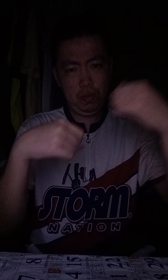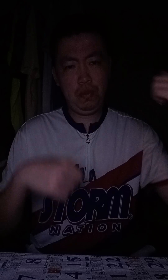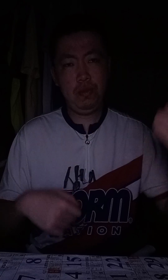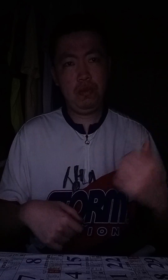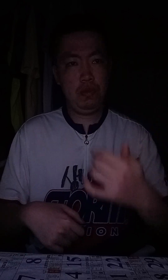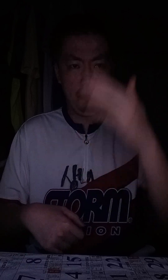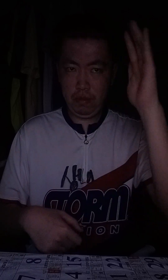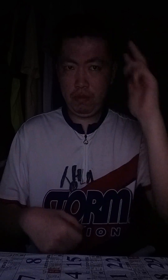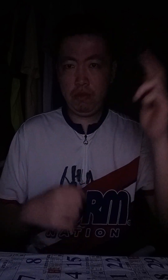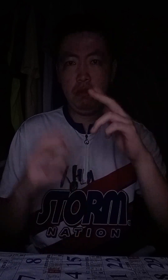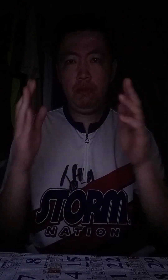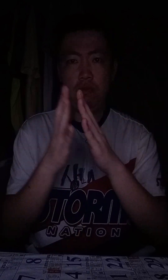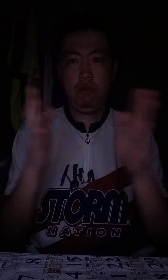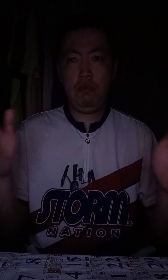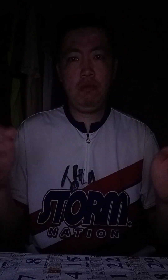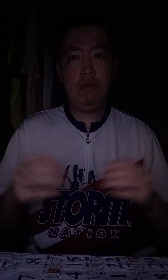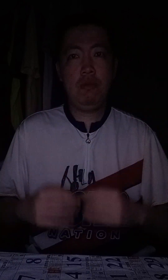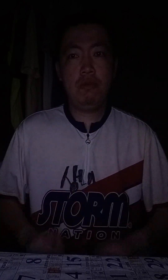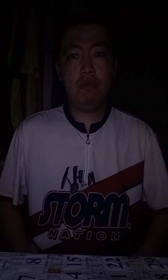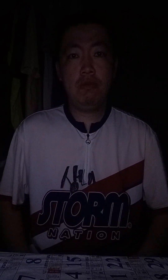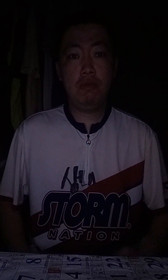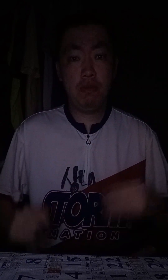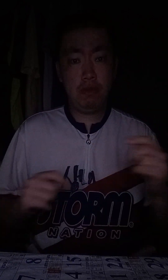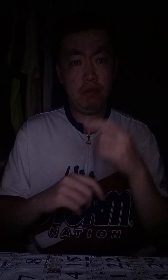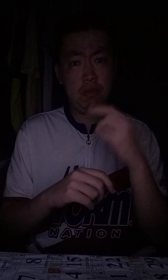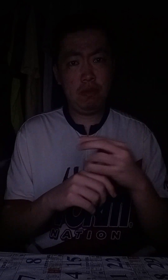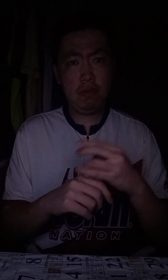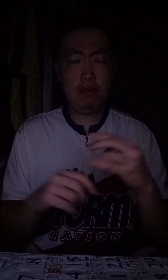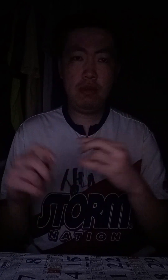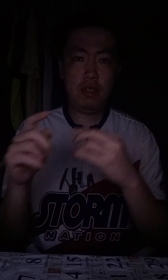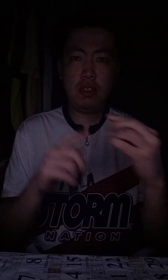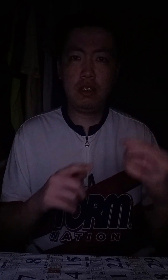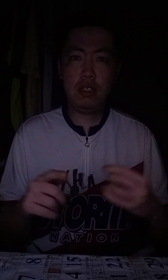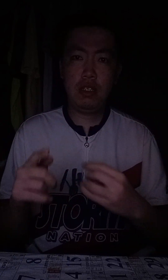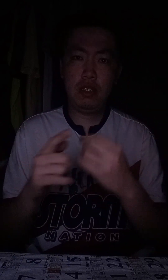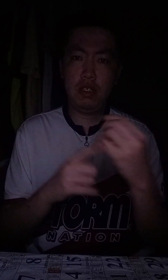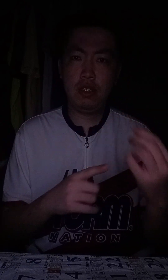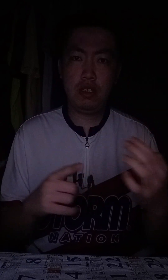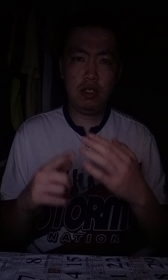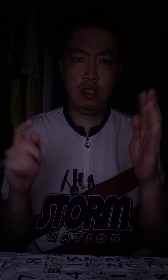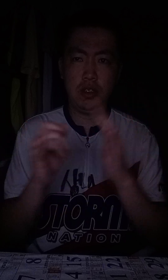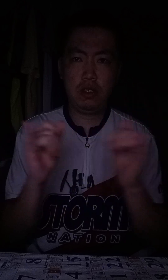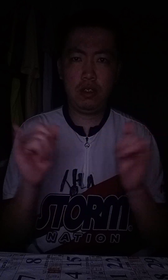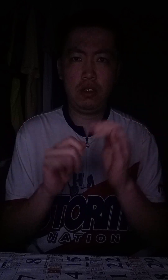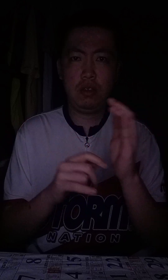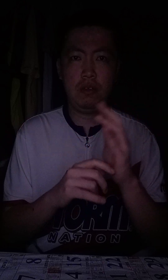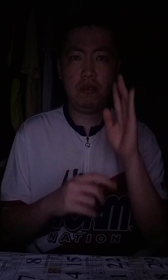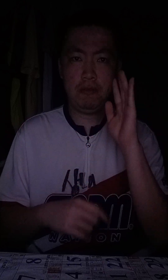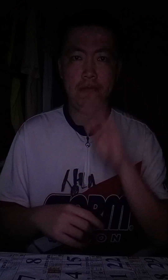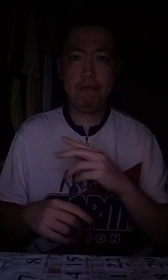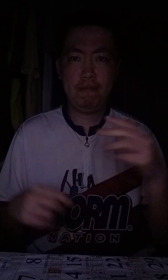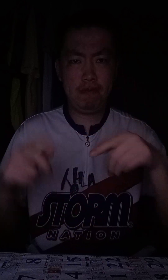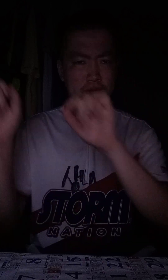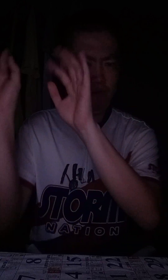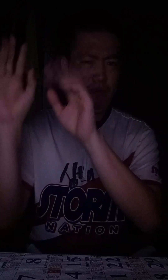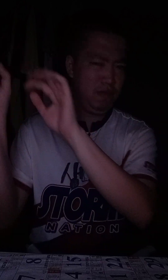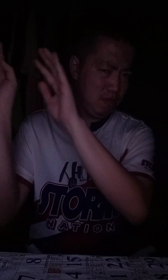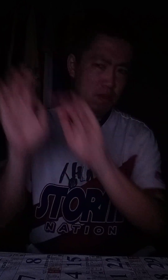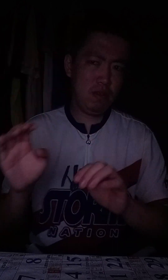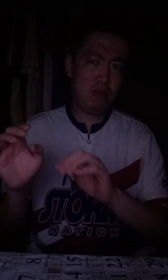사고가 났습니다. 버스 내부에는 승객이 없어 다행히 인명피해는 없었습니다. 이번 폭설 이후 전국 기온이 영하권으로